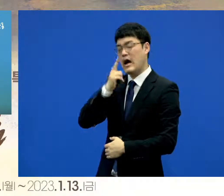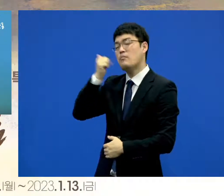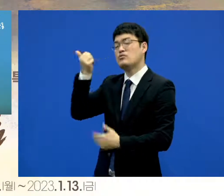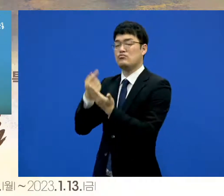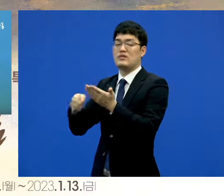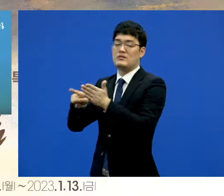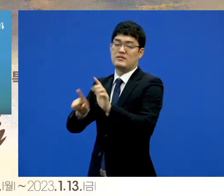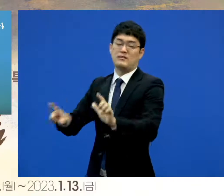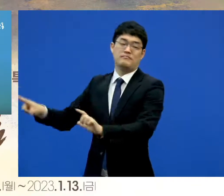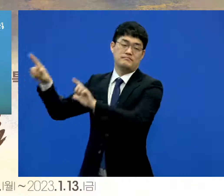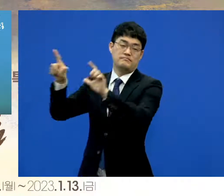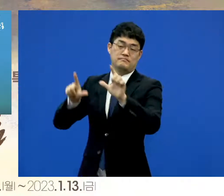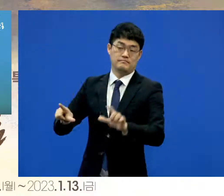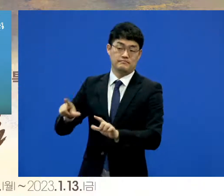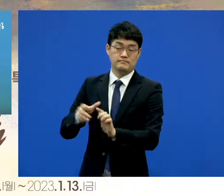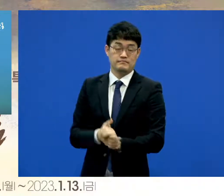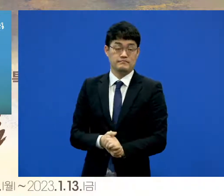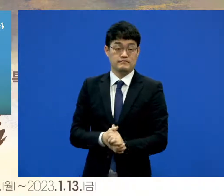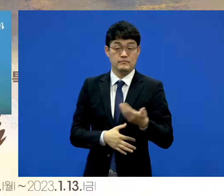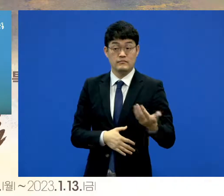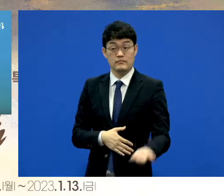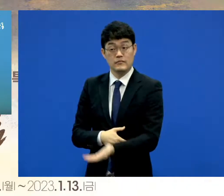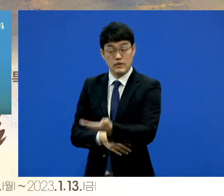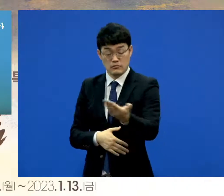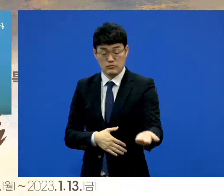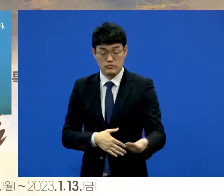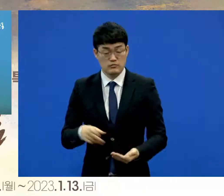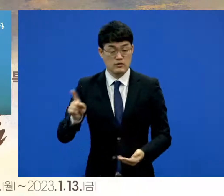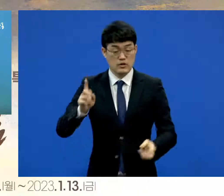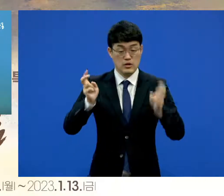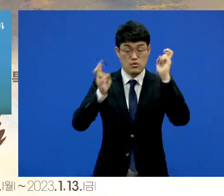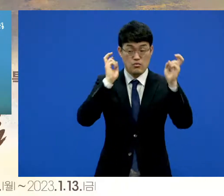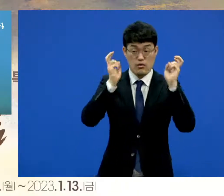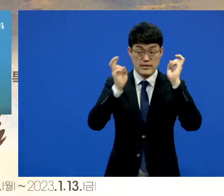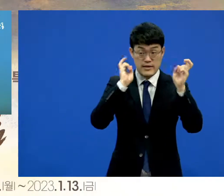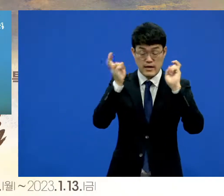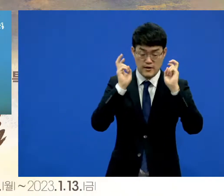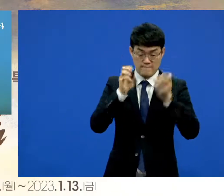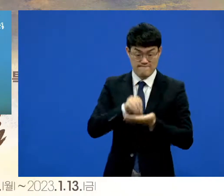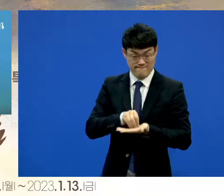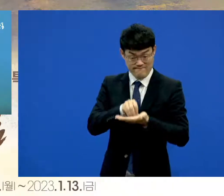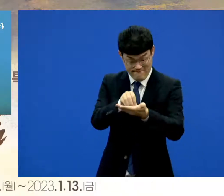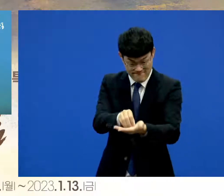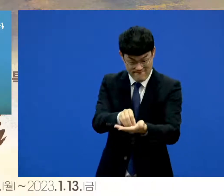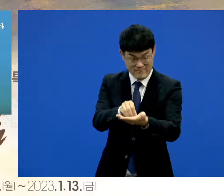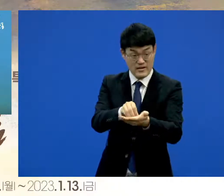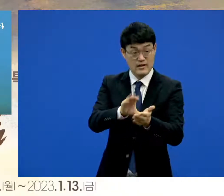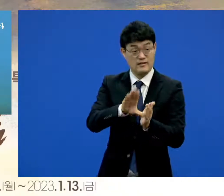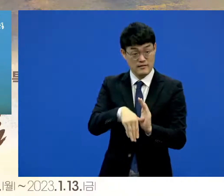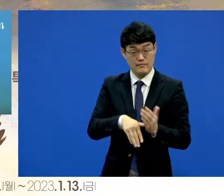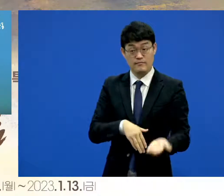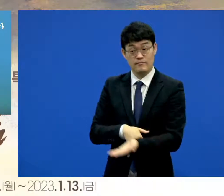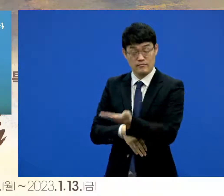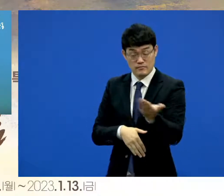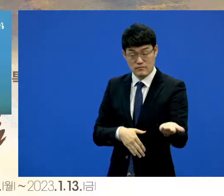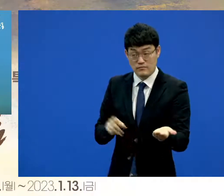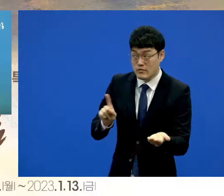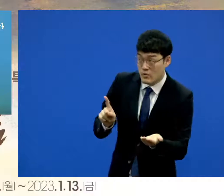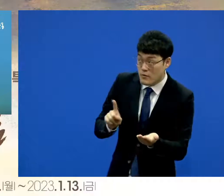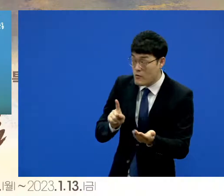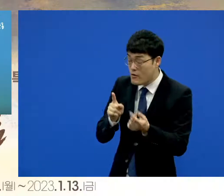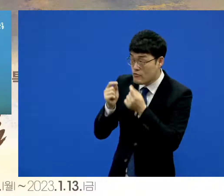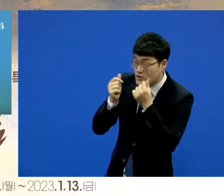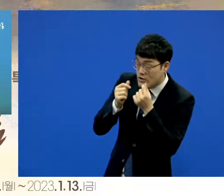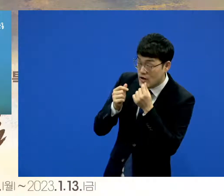여러분, 어디 회사에 취직해 있으면 그 오너의 마음을 알면 돼요. 직장에서도 마찬가지,